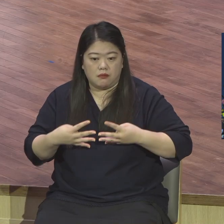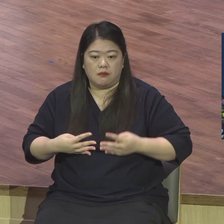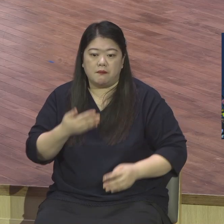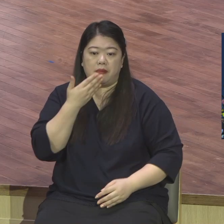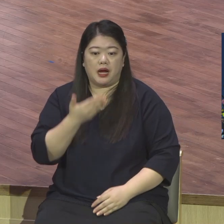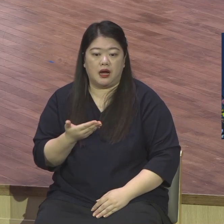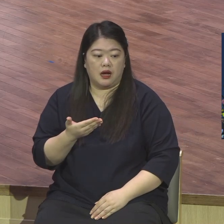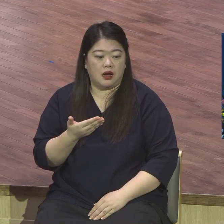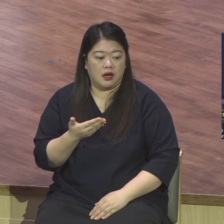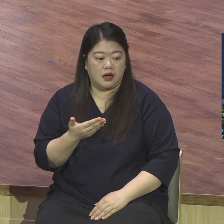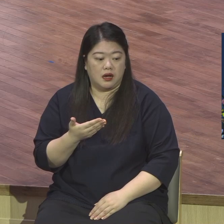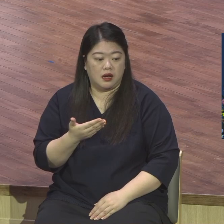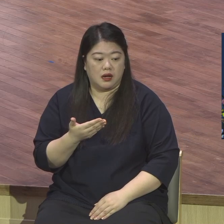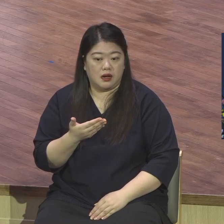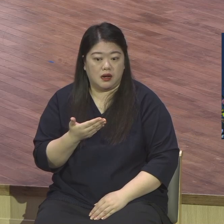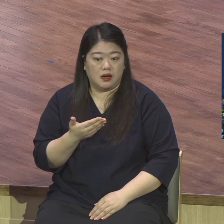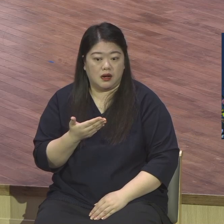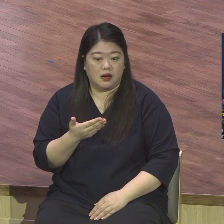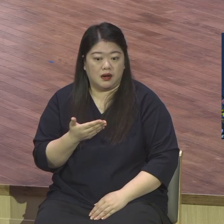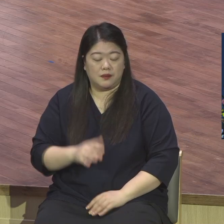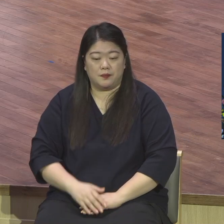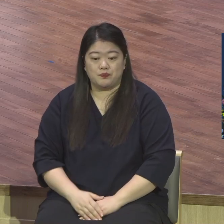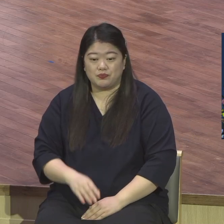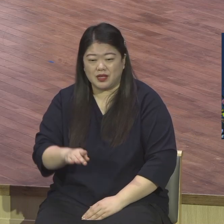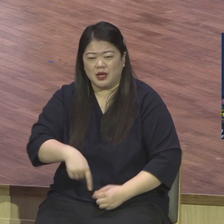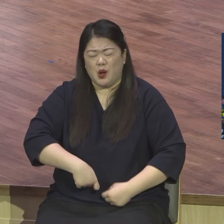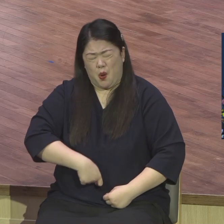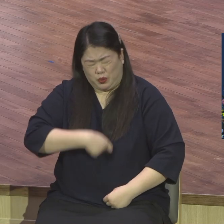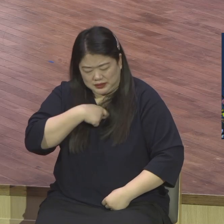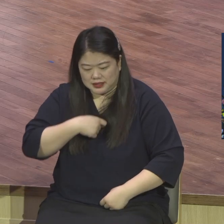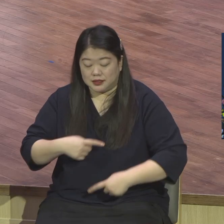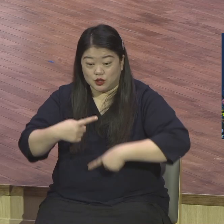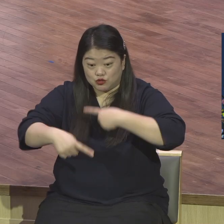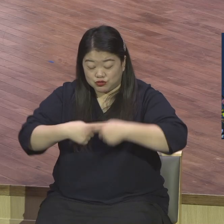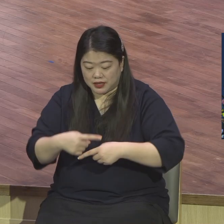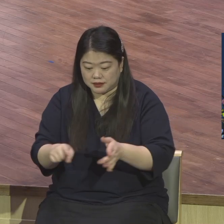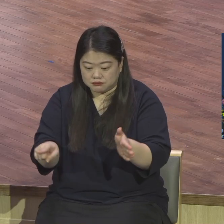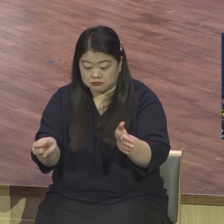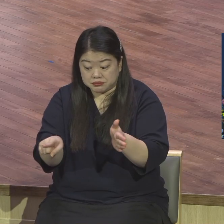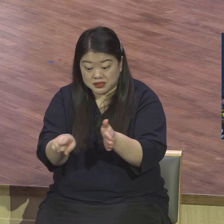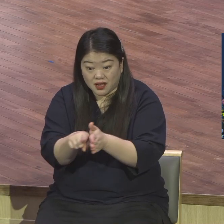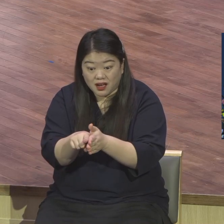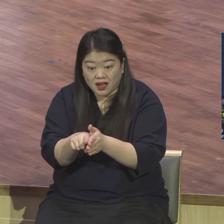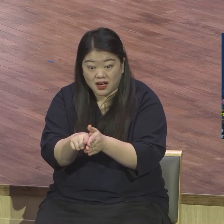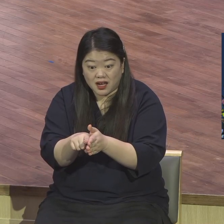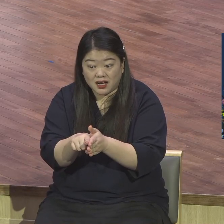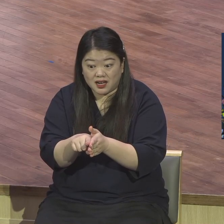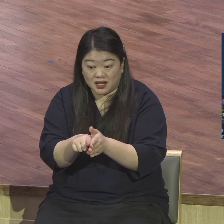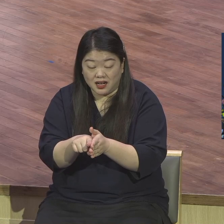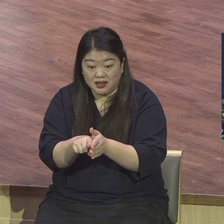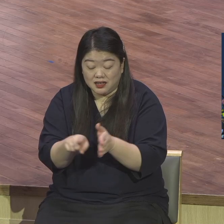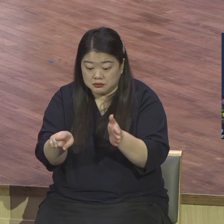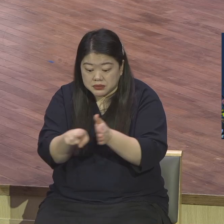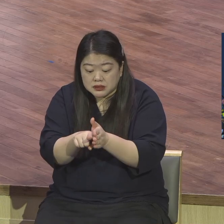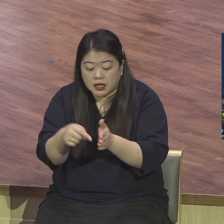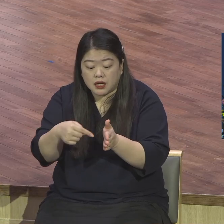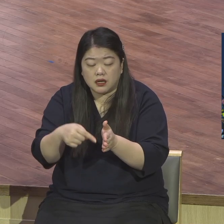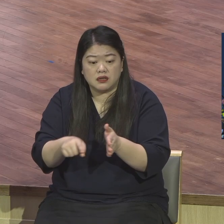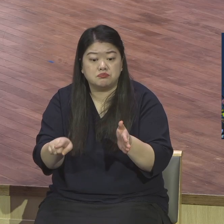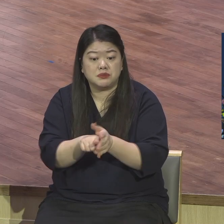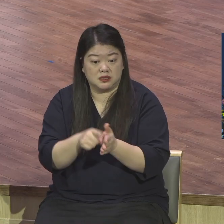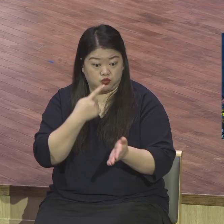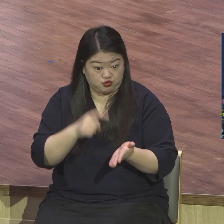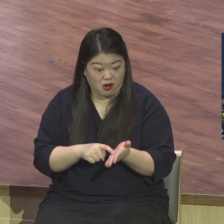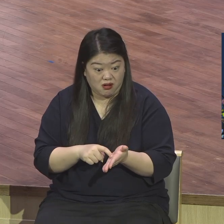차이는 엄청납니다. 교회 안에서도 그래요. 믿어요 다. 예수 믿어요. 믿는데